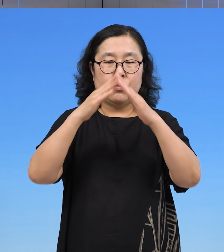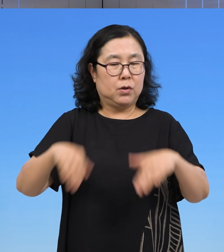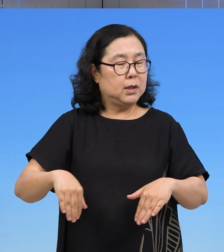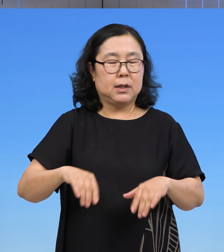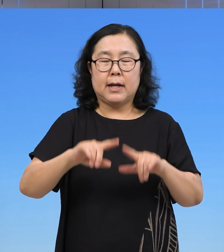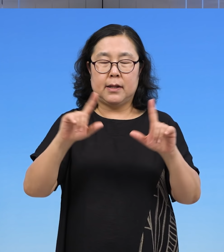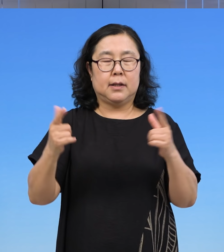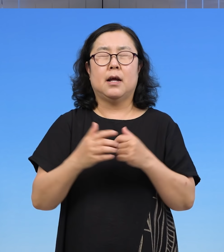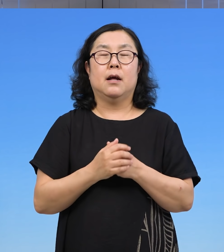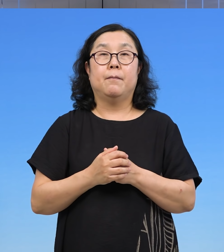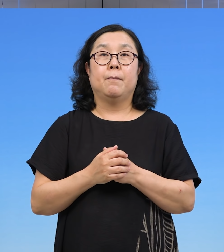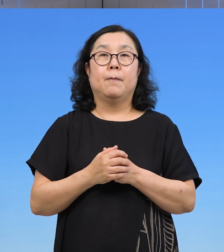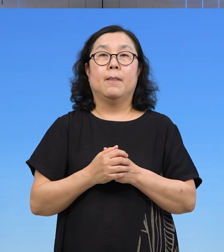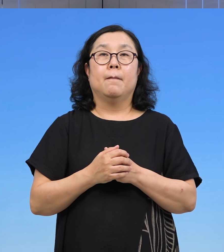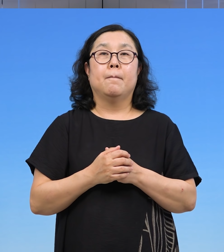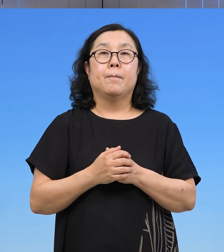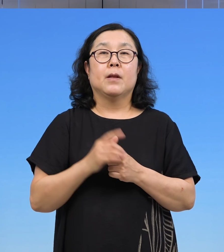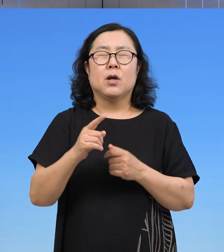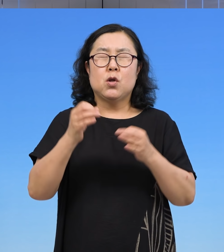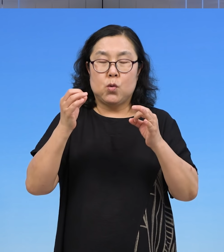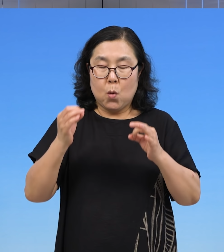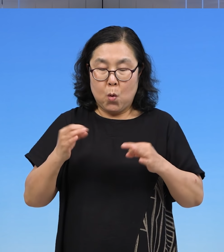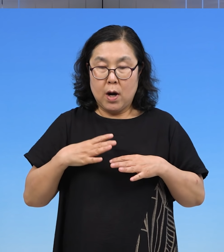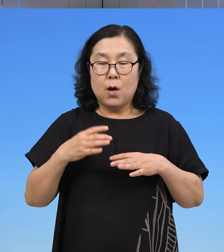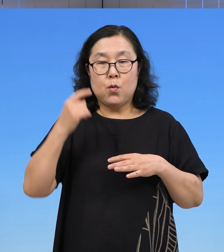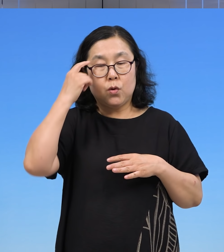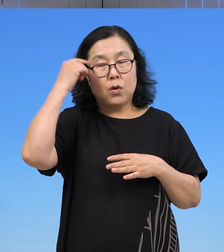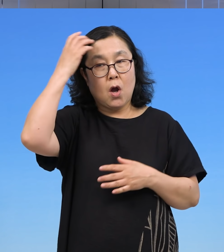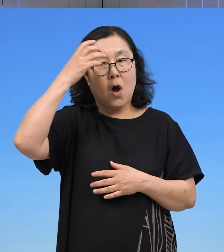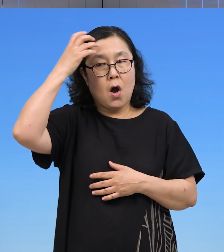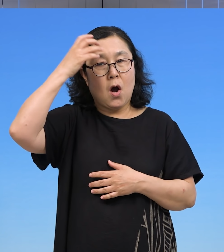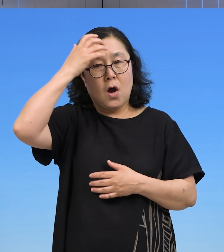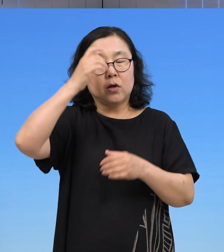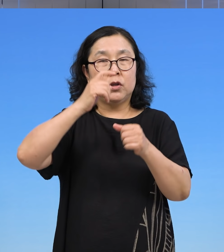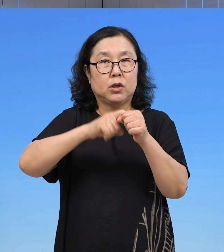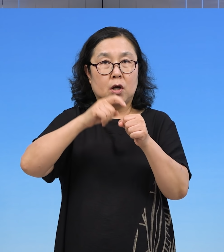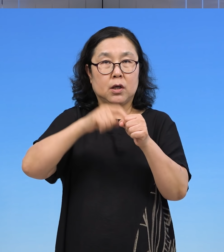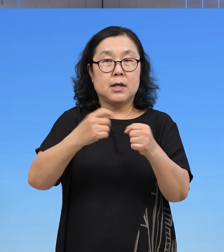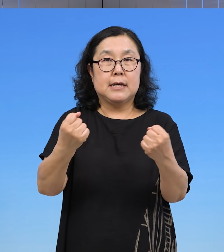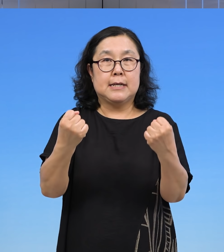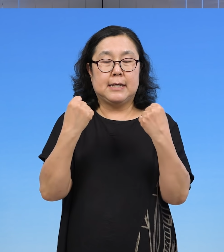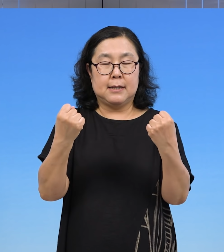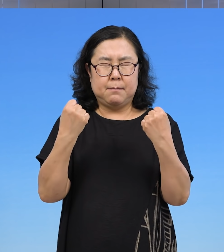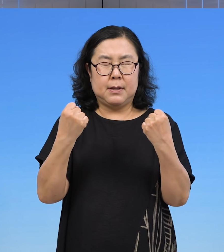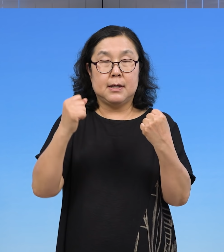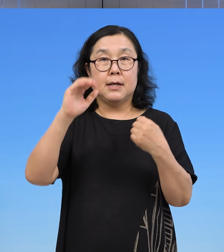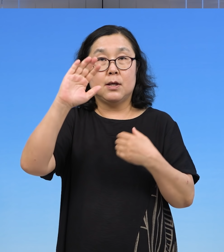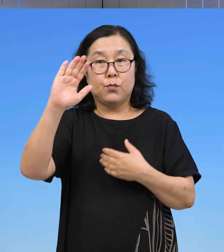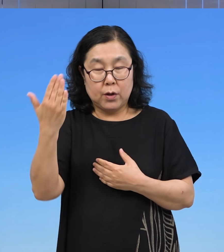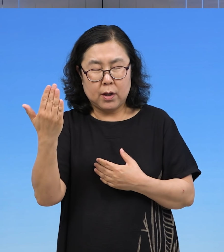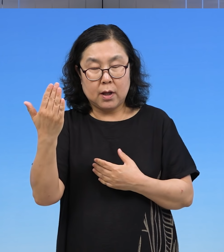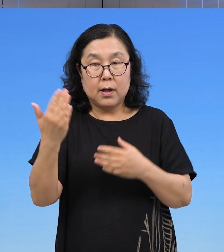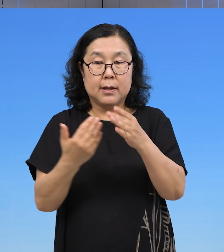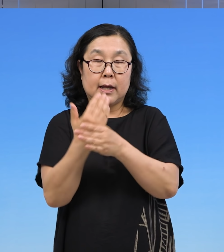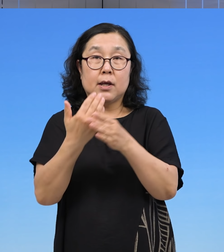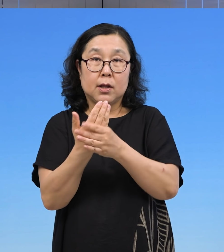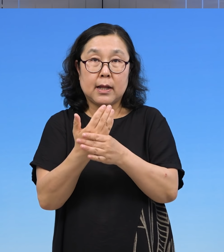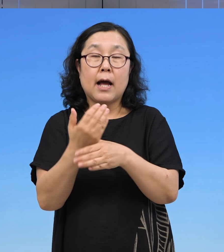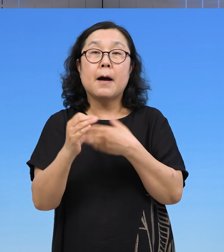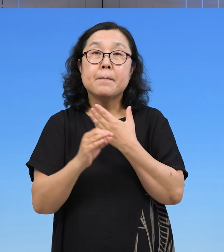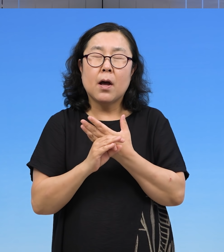여러분 예수 믿은 지 1년 반 되시는 초신자분에게 이런 놀라운 영적인 야성이 회복이 됐다고 한다면